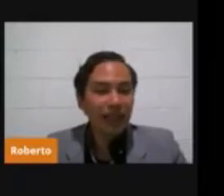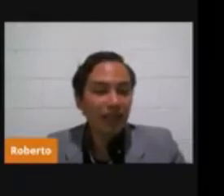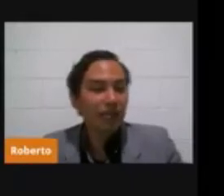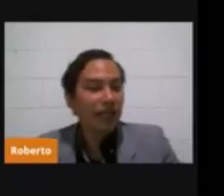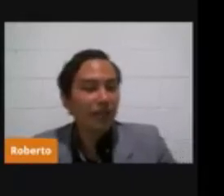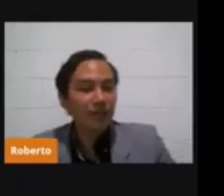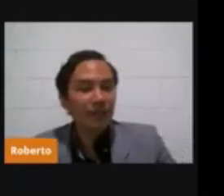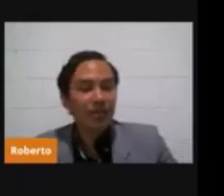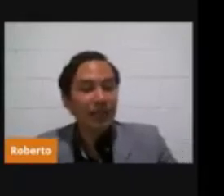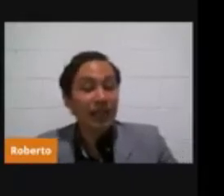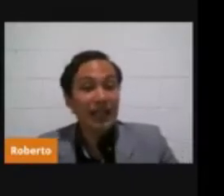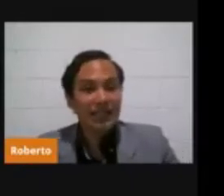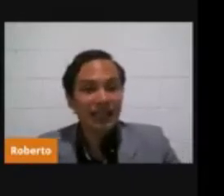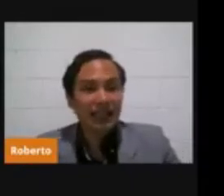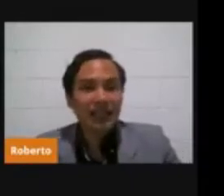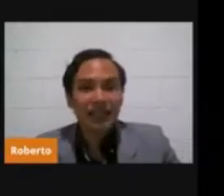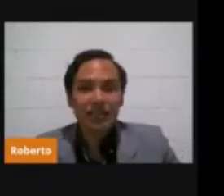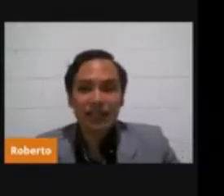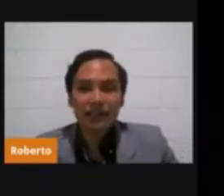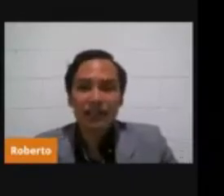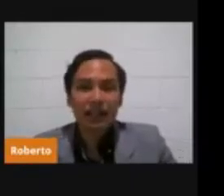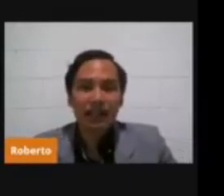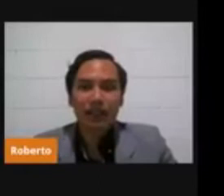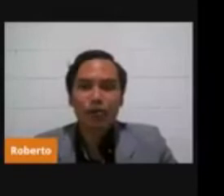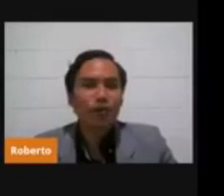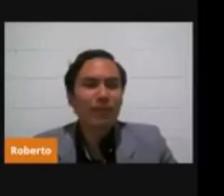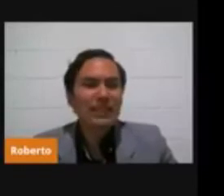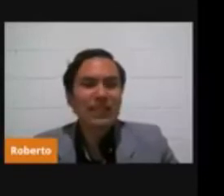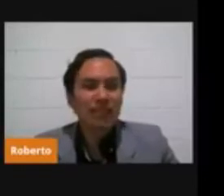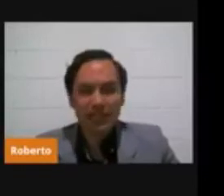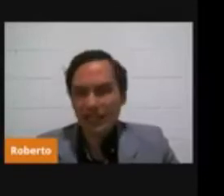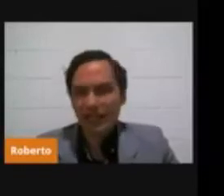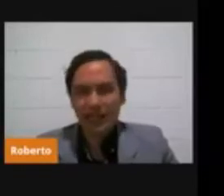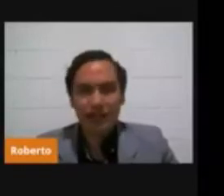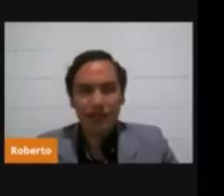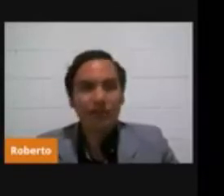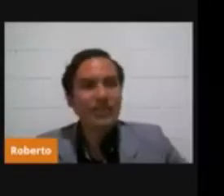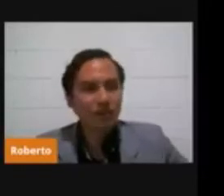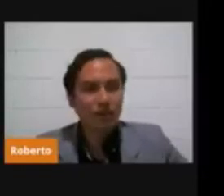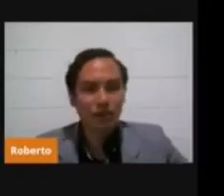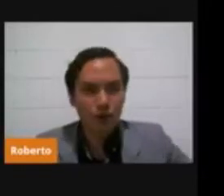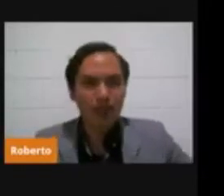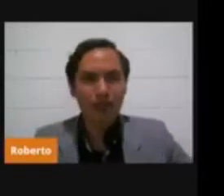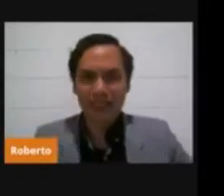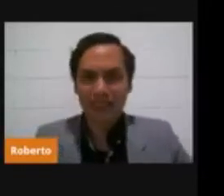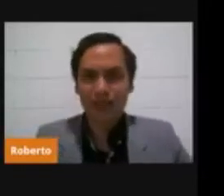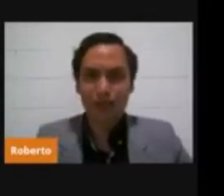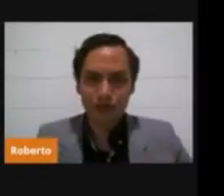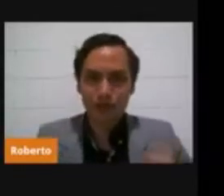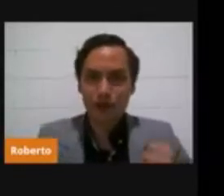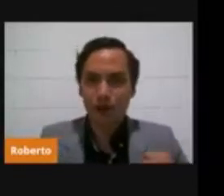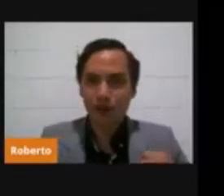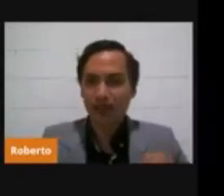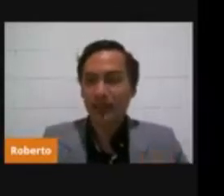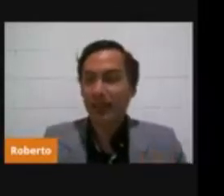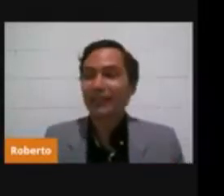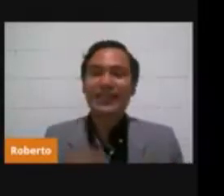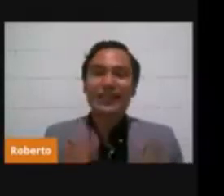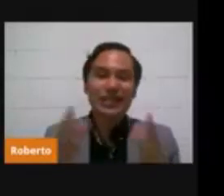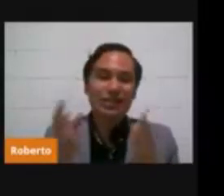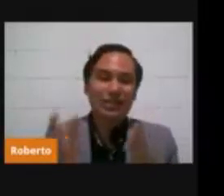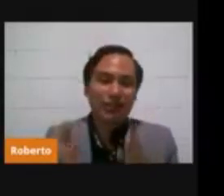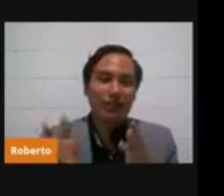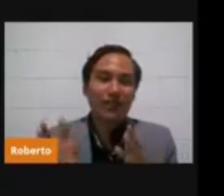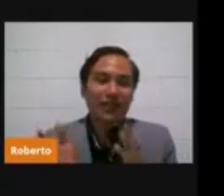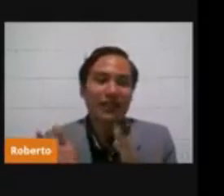un video, una clase, y entonces un hombrecito la estaba dando, y yo decir como, ¿cuál hombrecito? Yo soy hombre. Entonces,